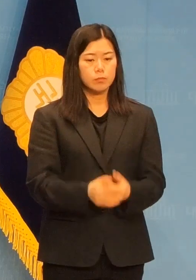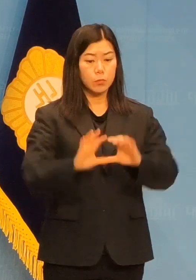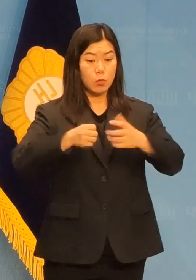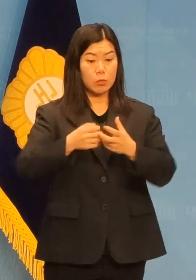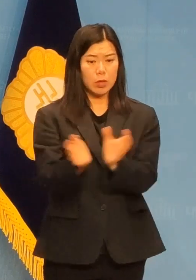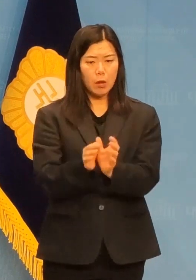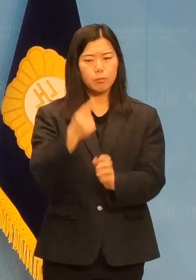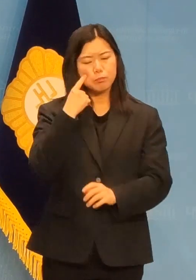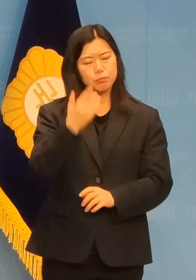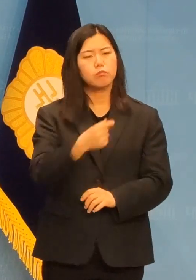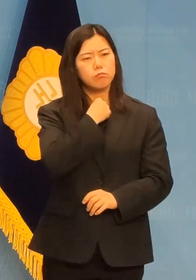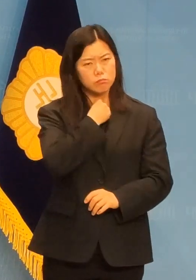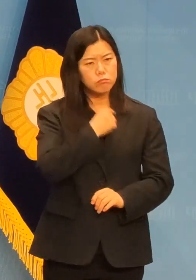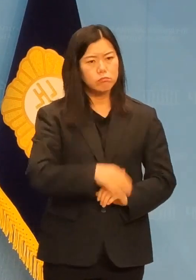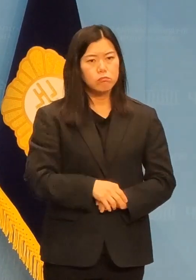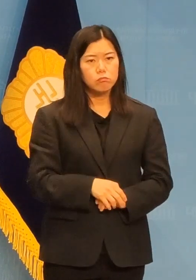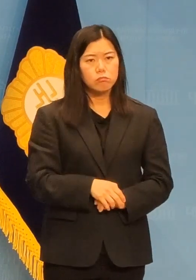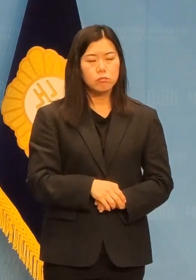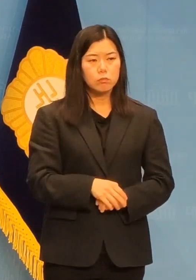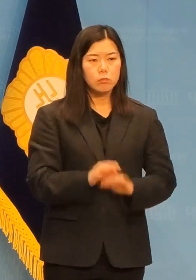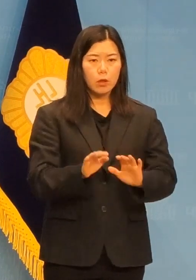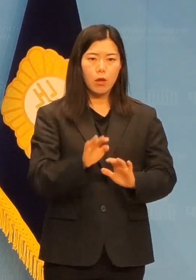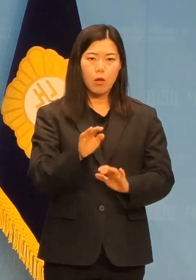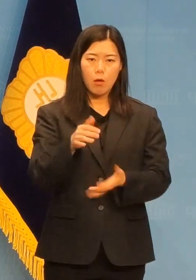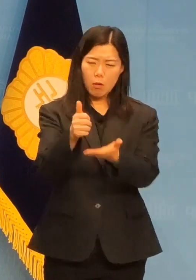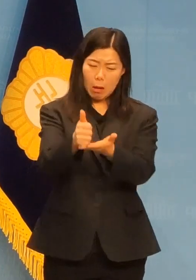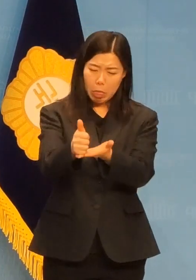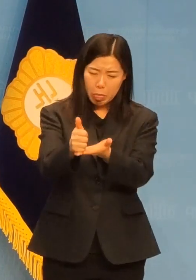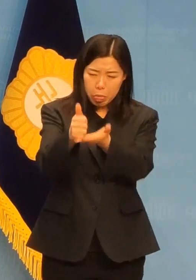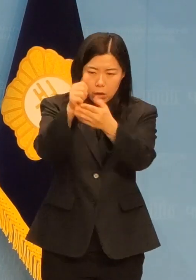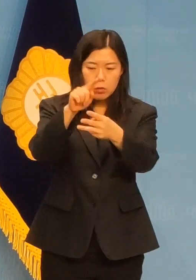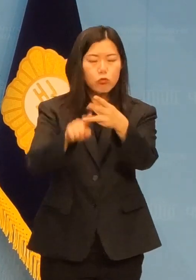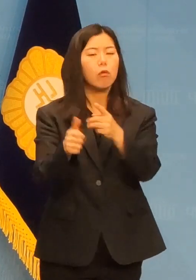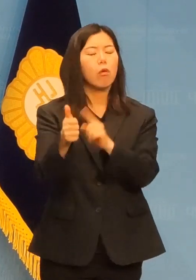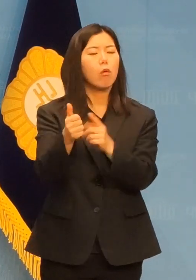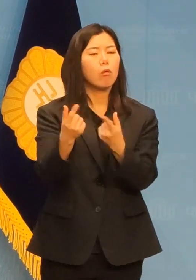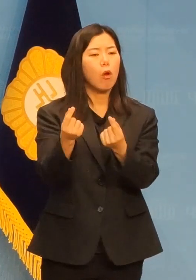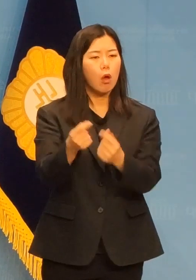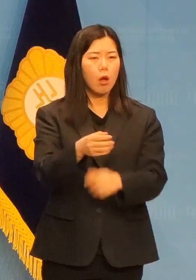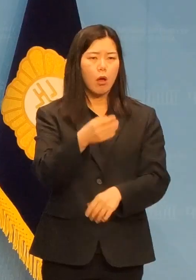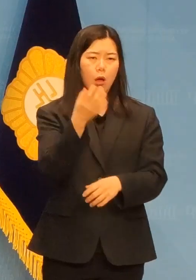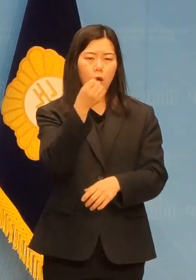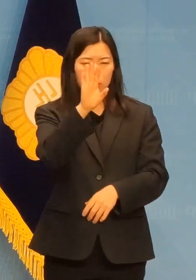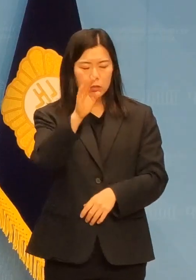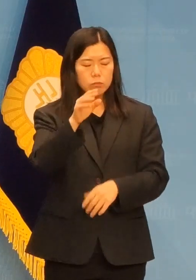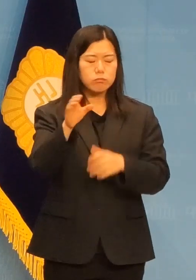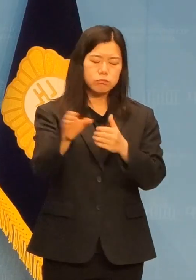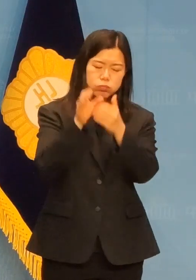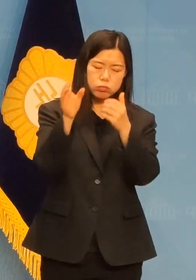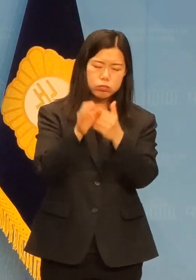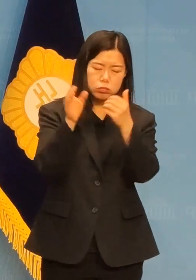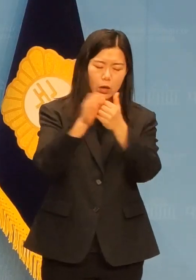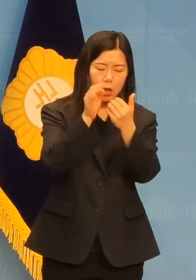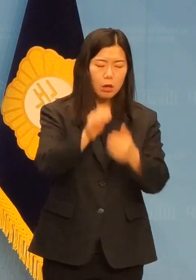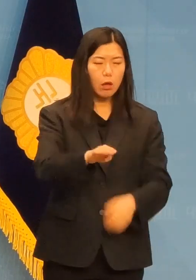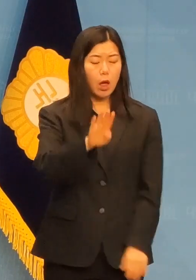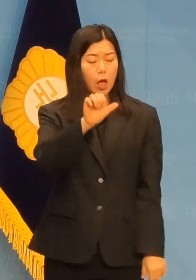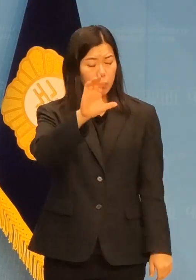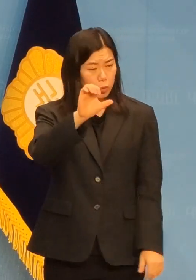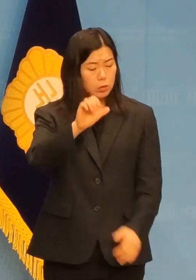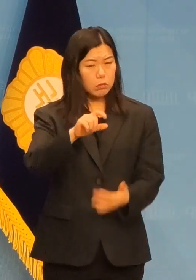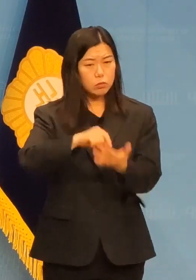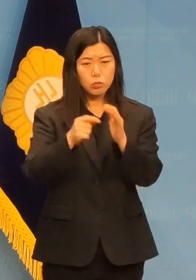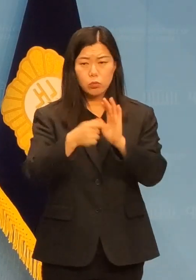국민의힘에 묻습니다. 국민의힘이 숭상하는 윤석열처럼 폭탄주 45잔 정도는 먹어준다는